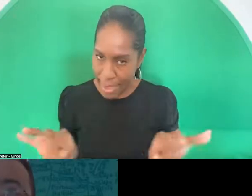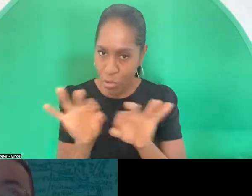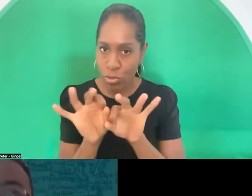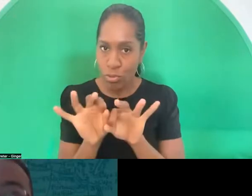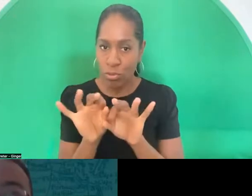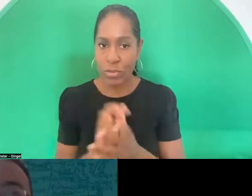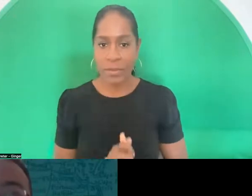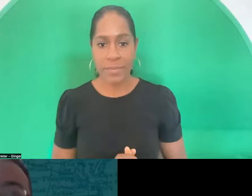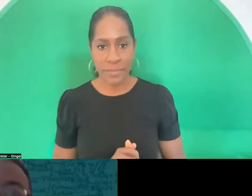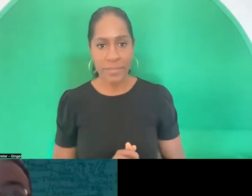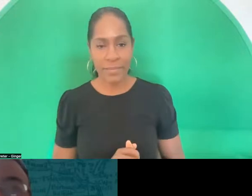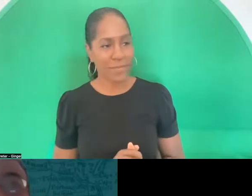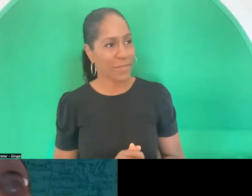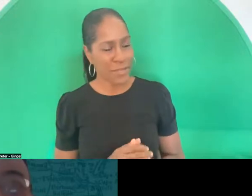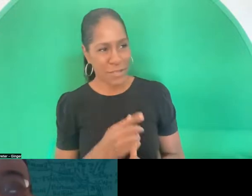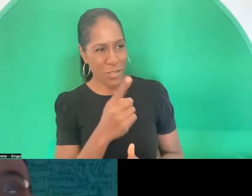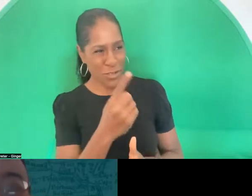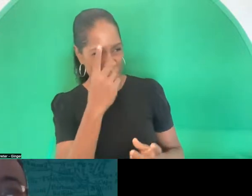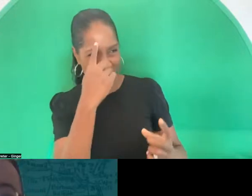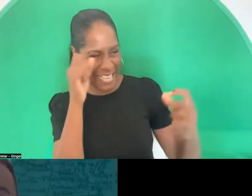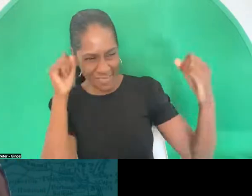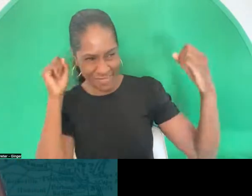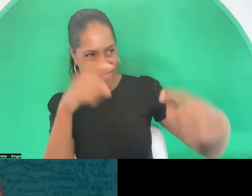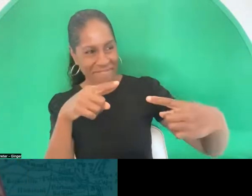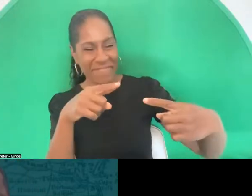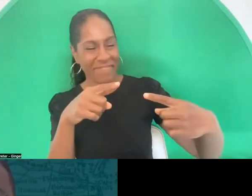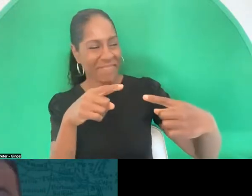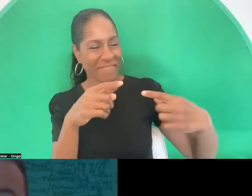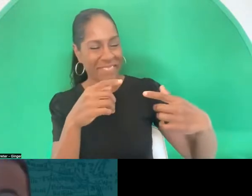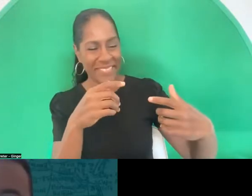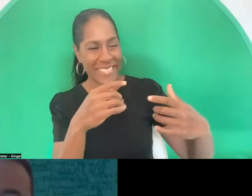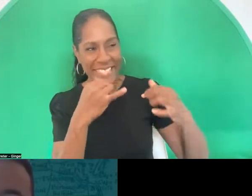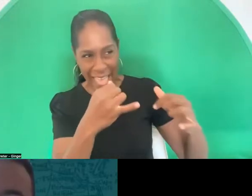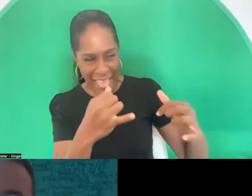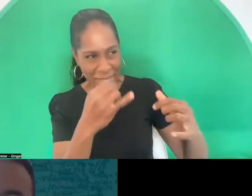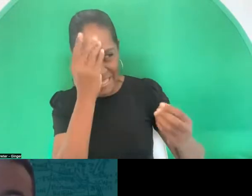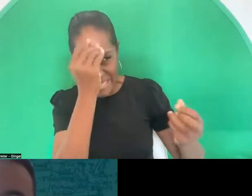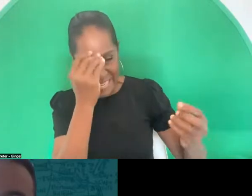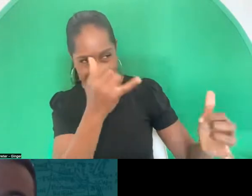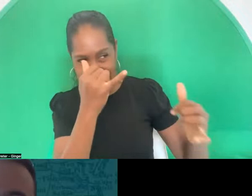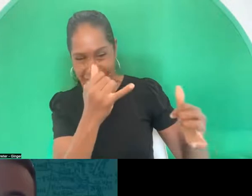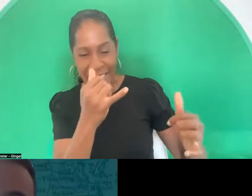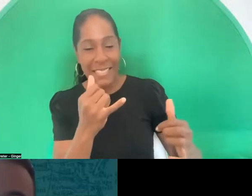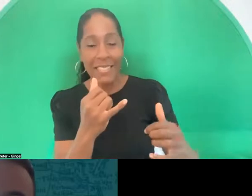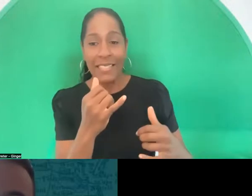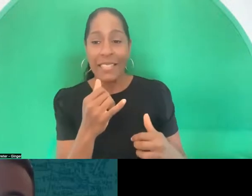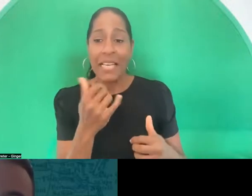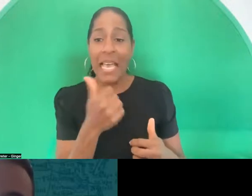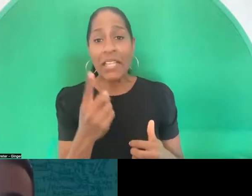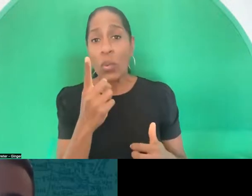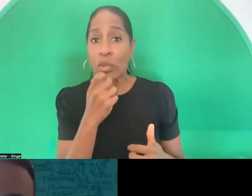importan me sacaste las palabras de la boca lo dijiste mejor que lo que yo le iba a decir cualquier persona